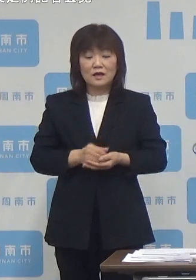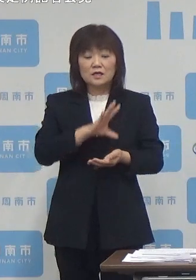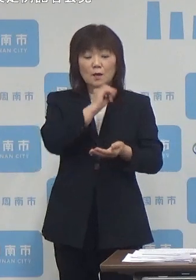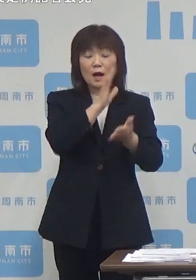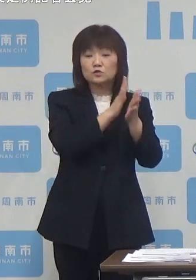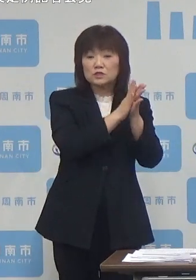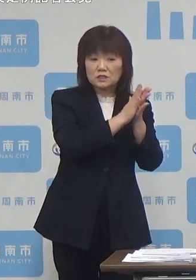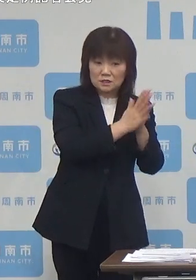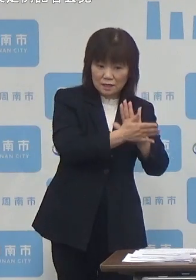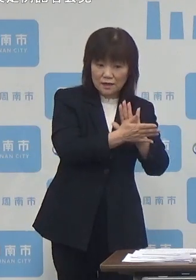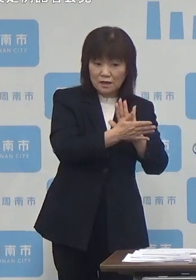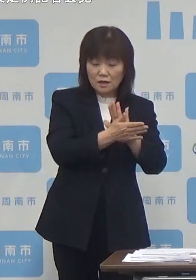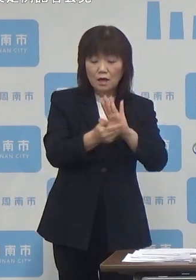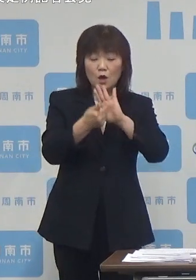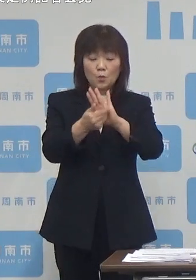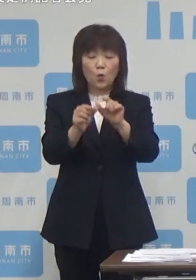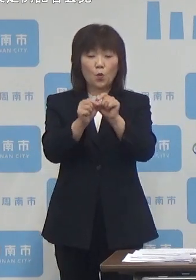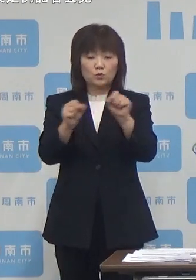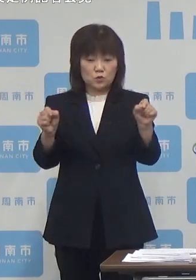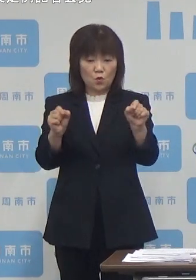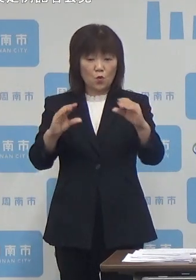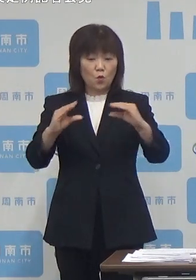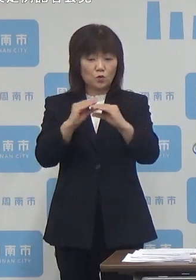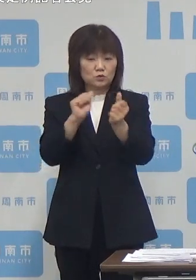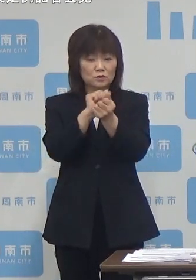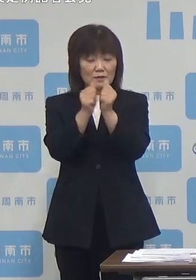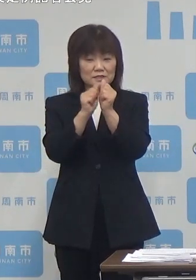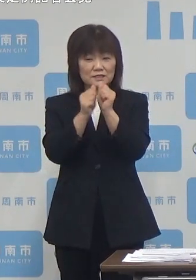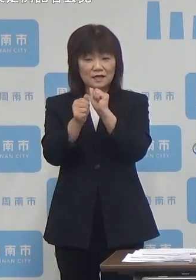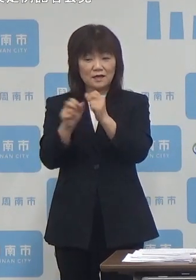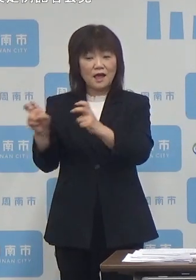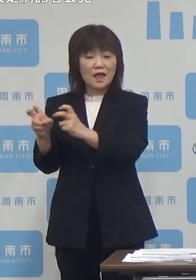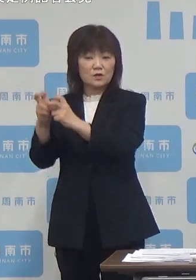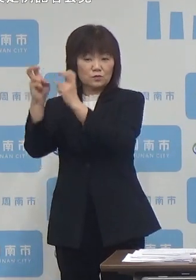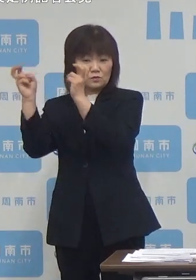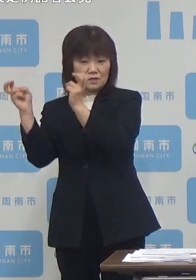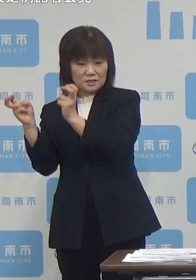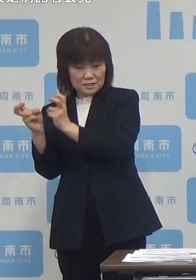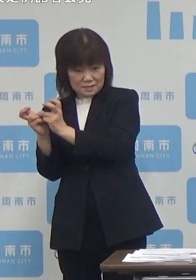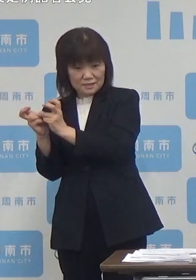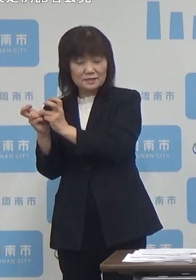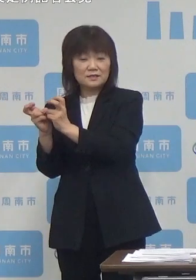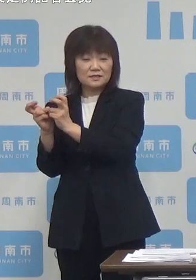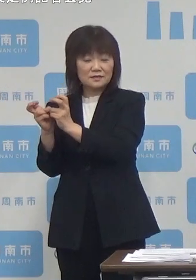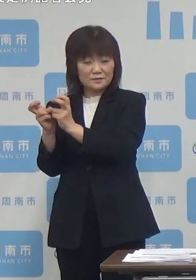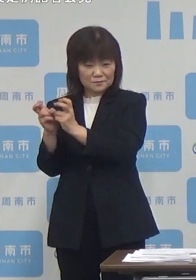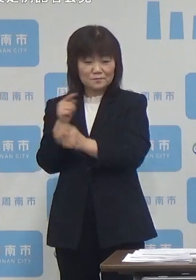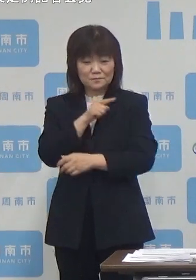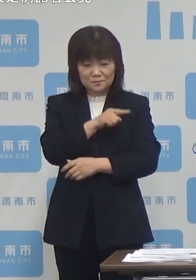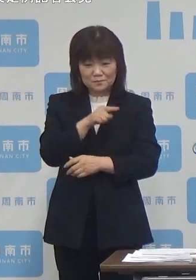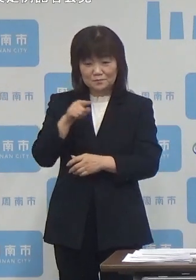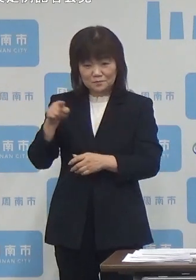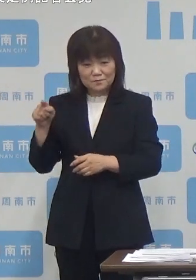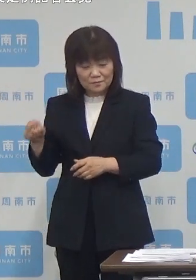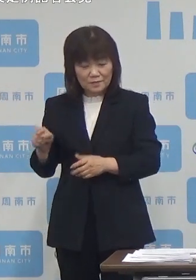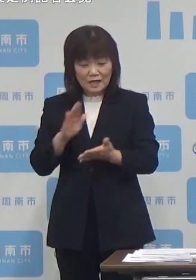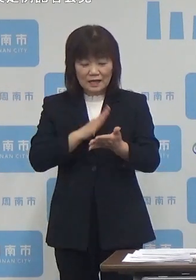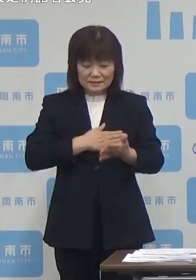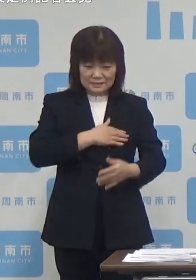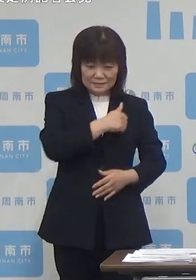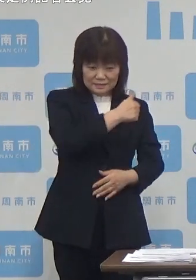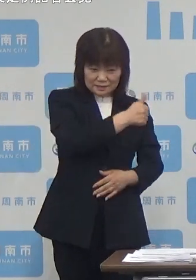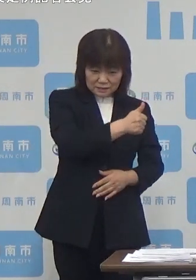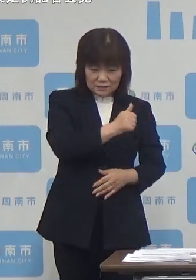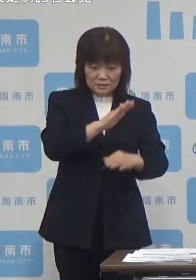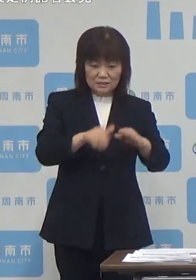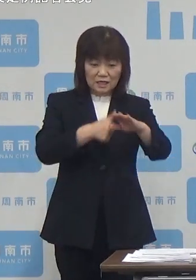山口県防潮交通株式会社、西日本電信電話株式会社から知事